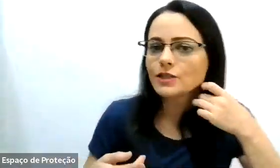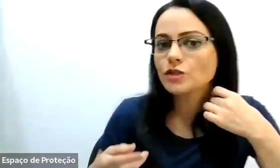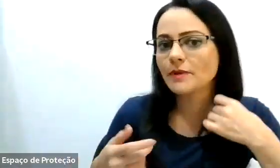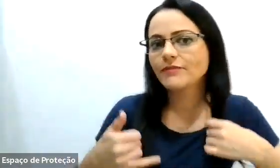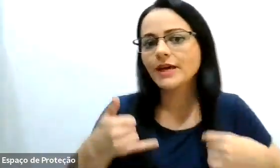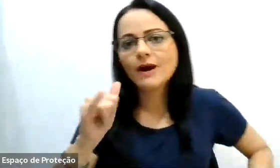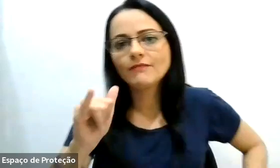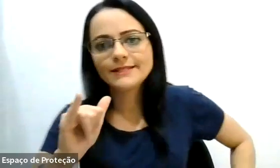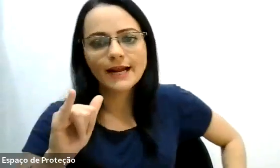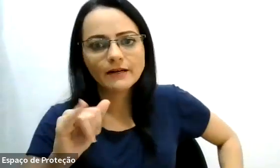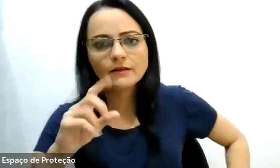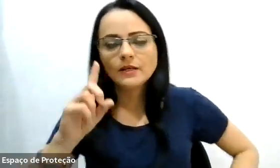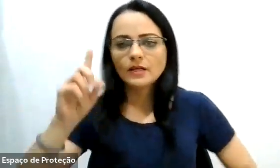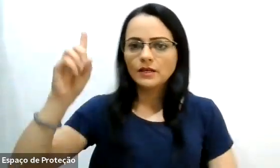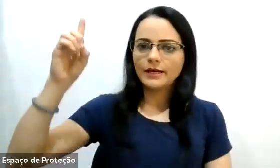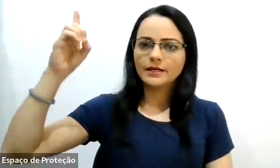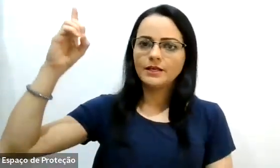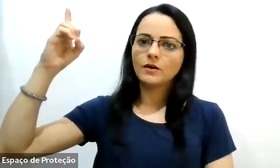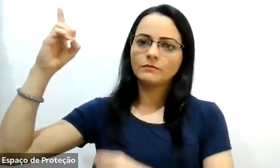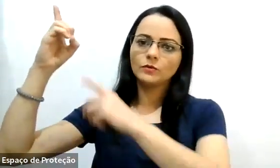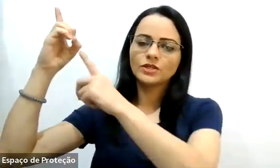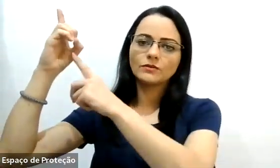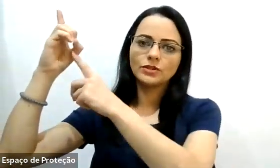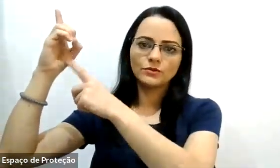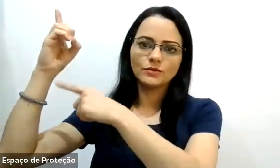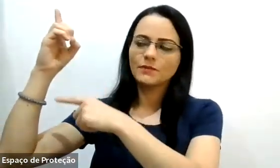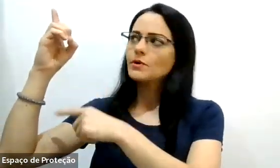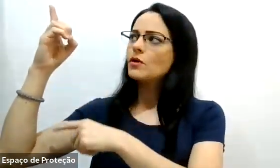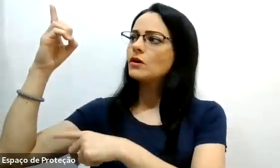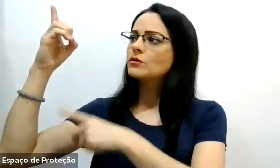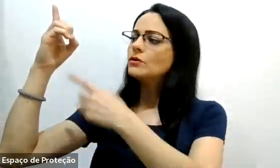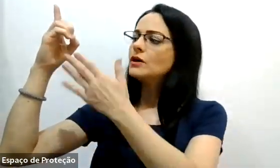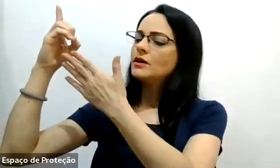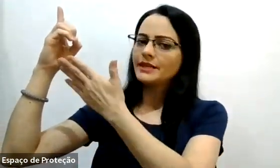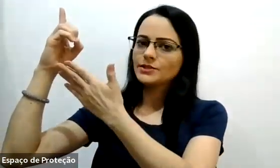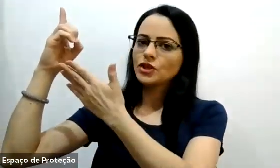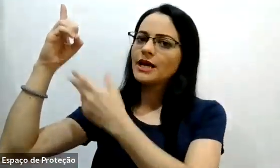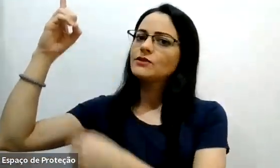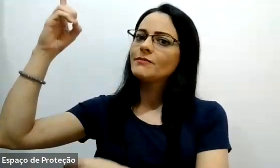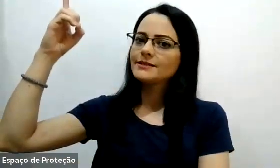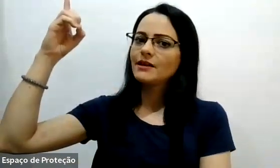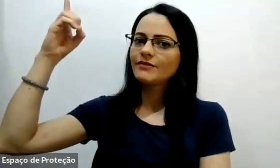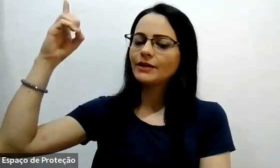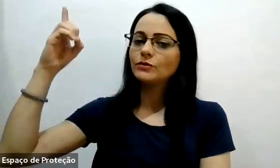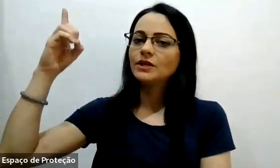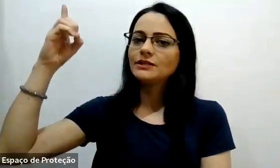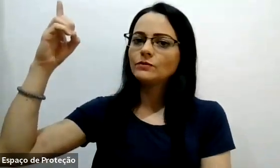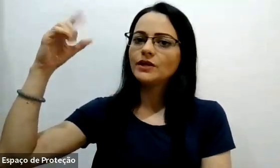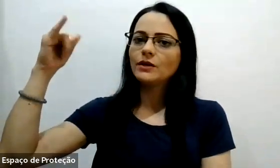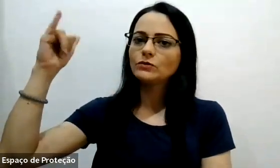gente prefere o avisar, que aqui, ó, o sinal de Deus eu sempre coloco deste lado e mais elevado. Então Deus